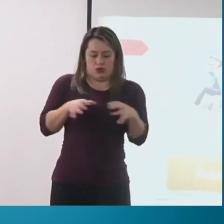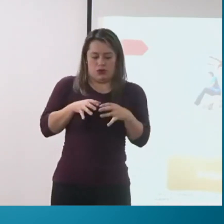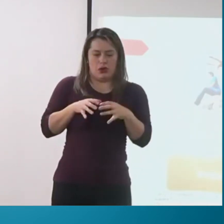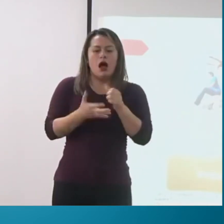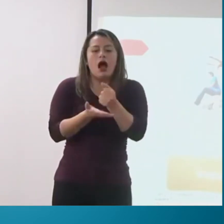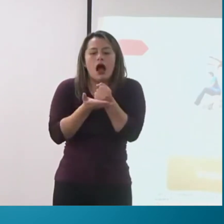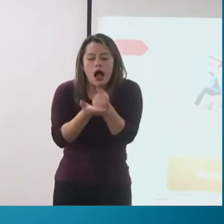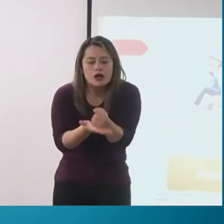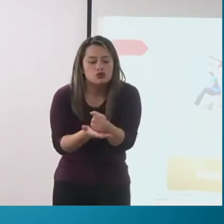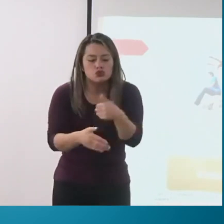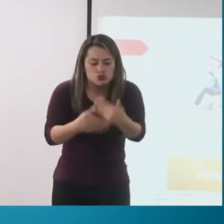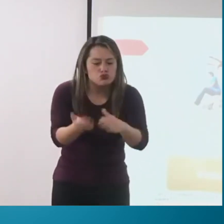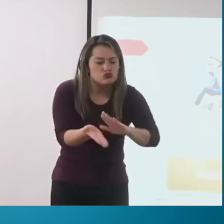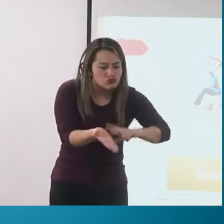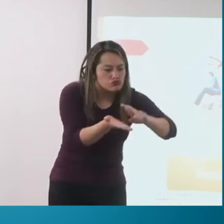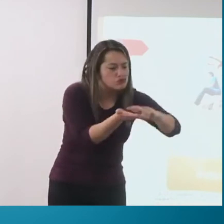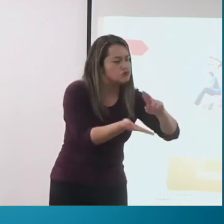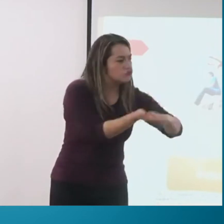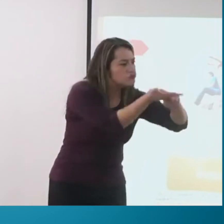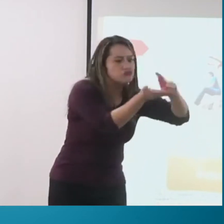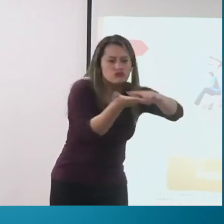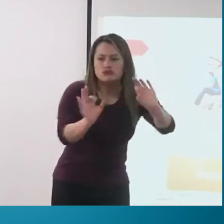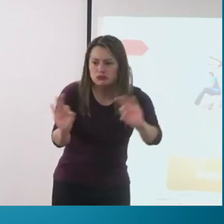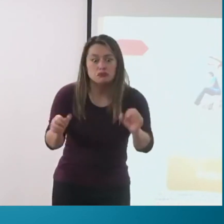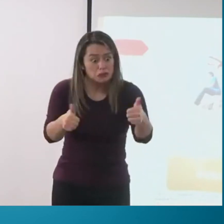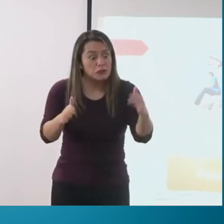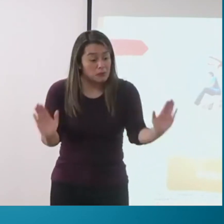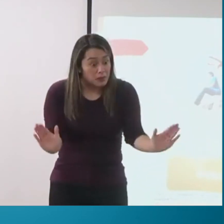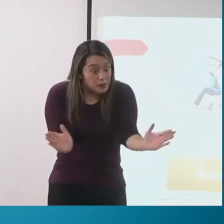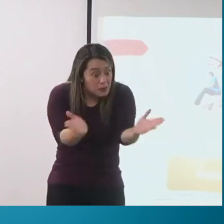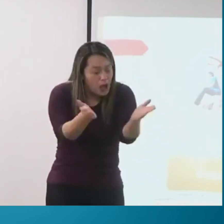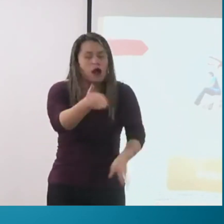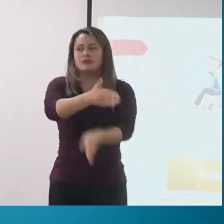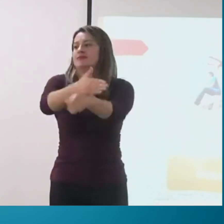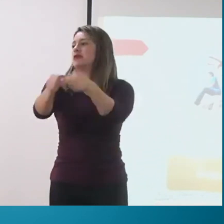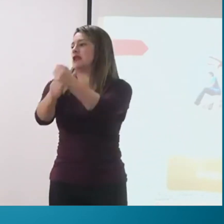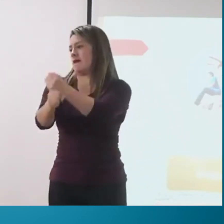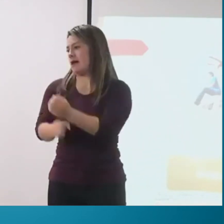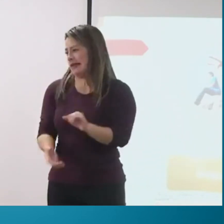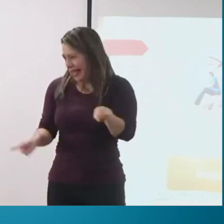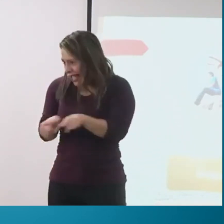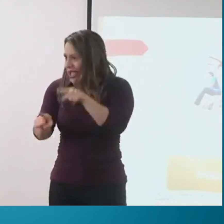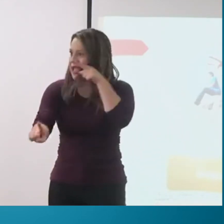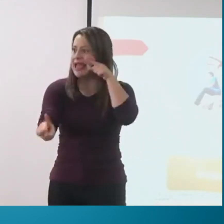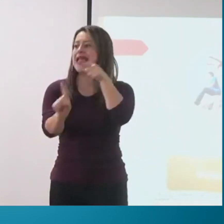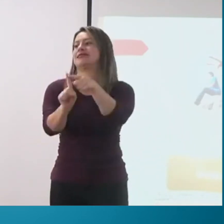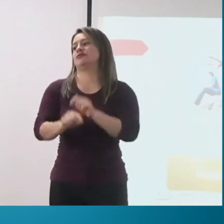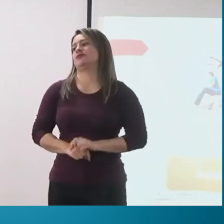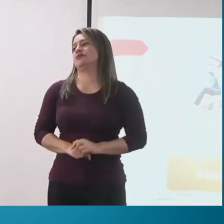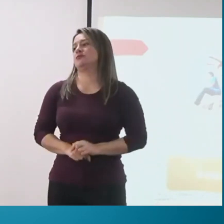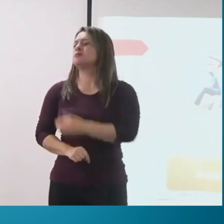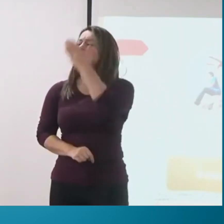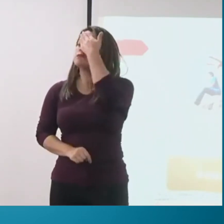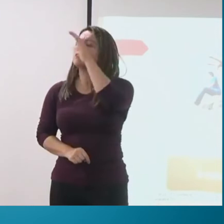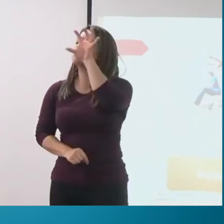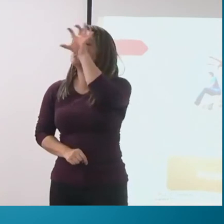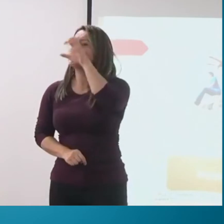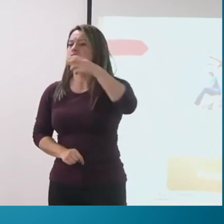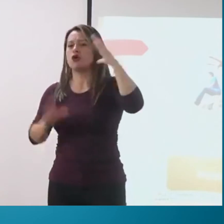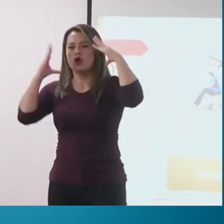al trabajo para que seas productivo y le sigas pudiendo servir a la sociedad. Países como Holanda, Canadá,